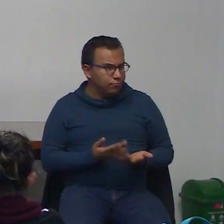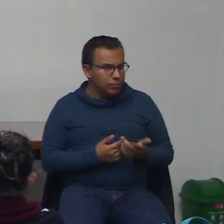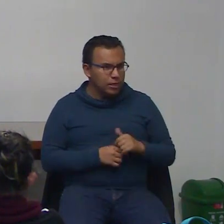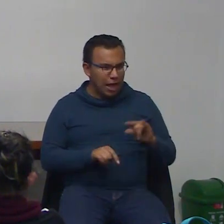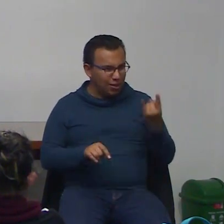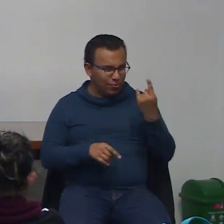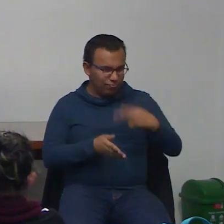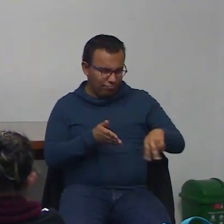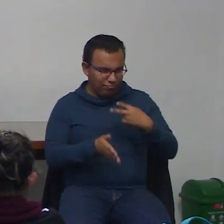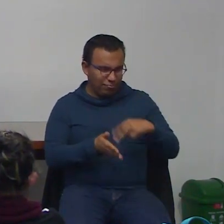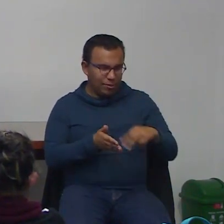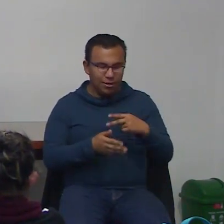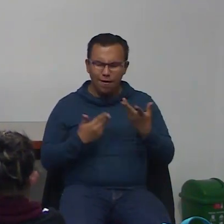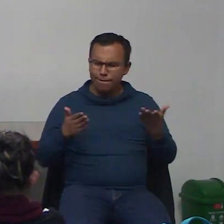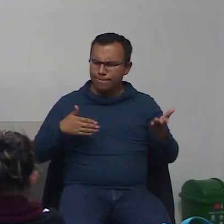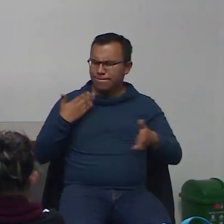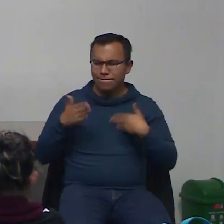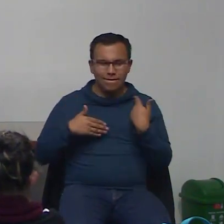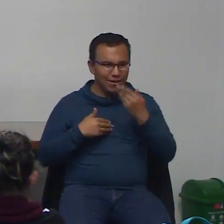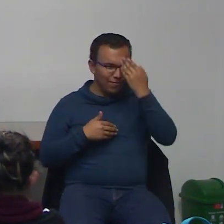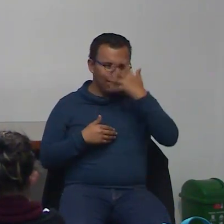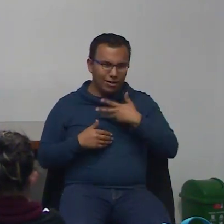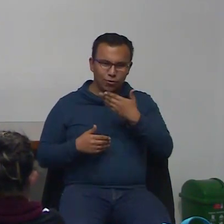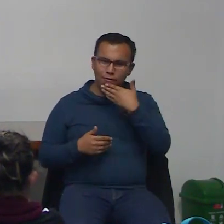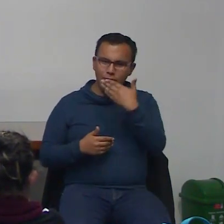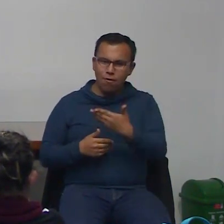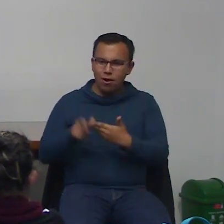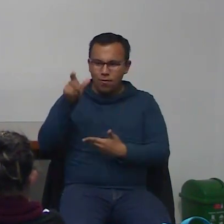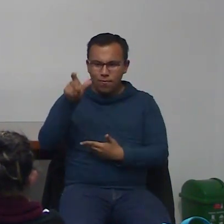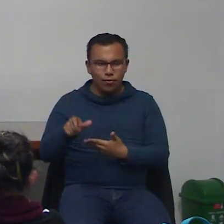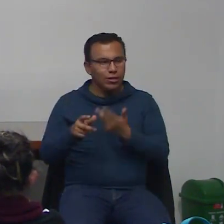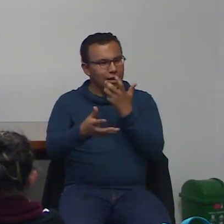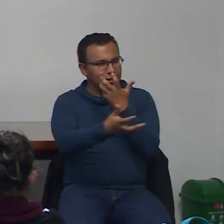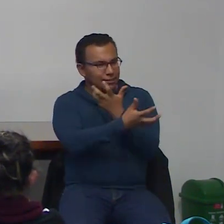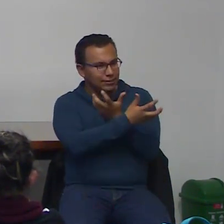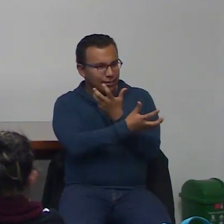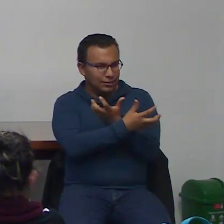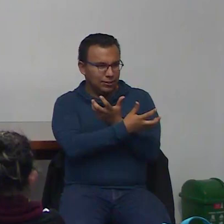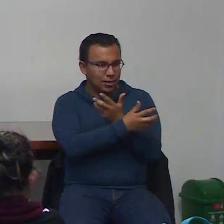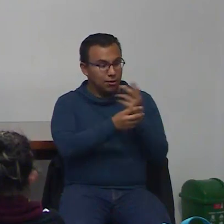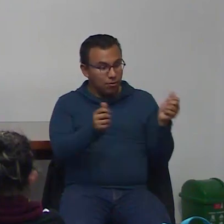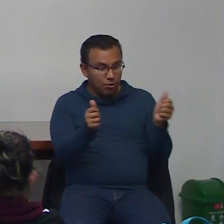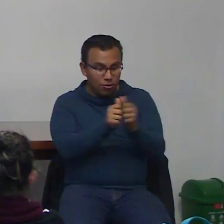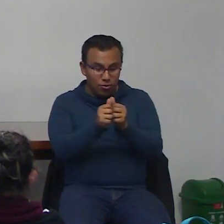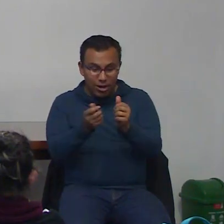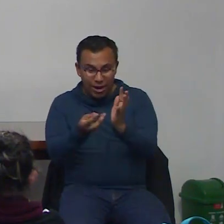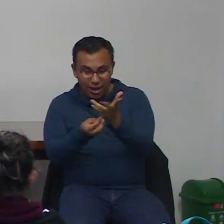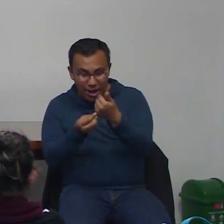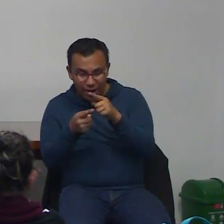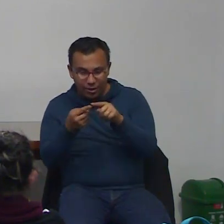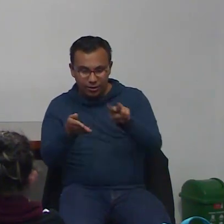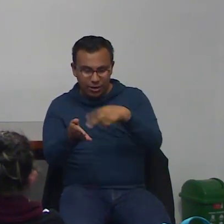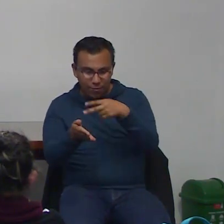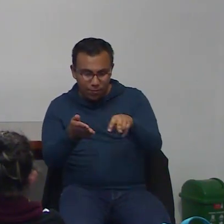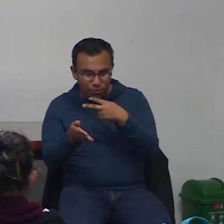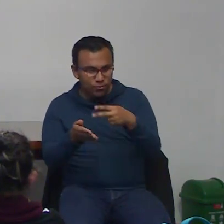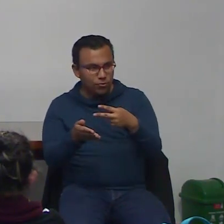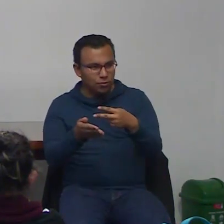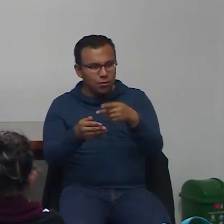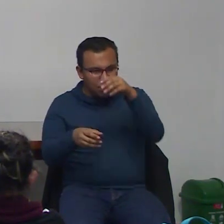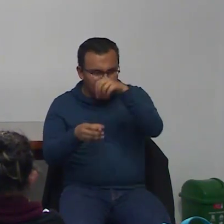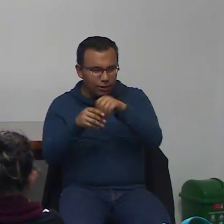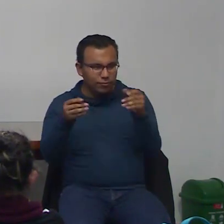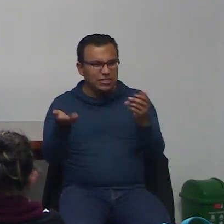algo de danza entonces que estaba muy feliz y yo escribe en el Facebook Qué bueno porque cuando la ciencia y el arte la música la danza se unen